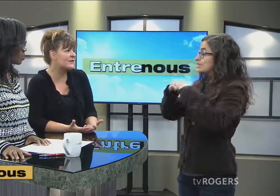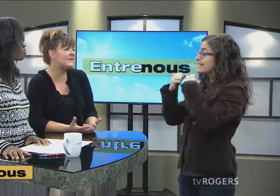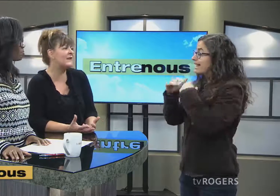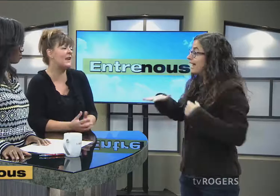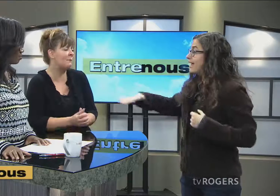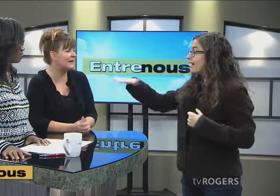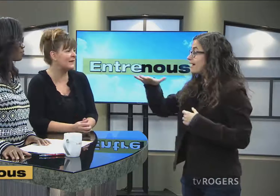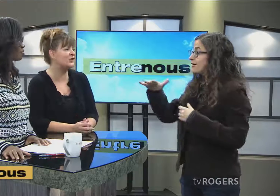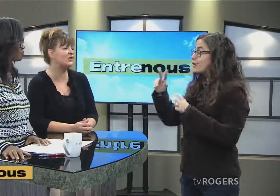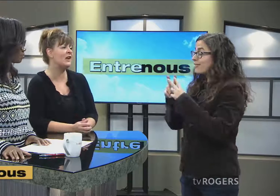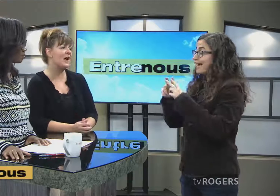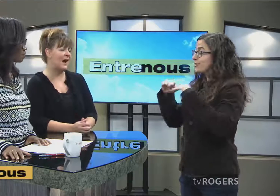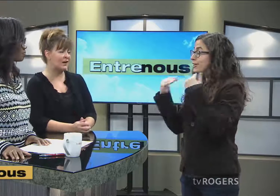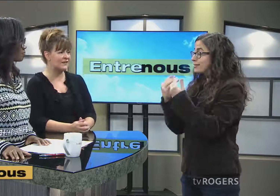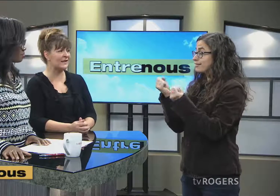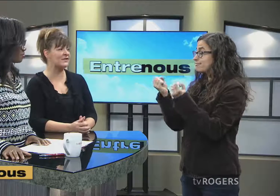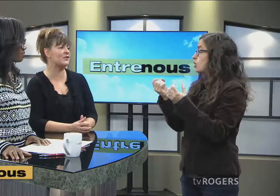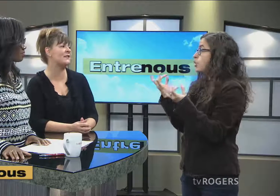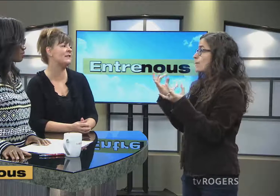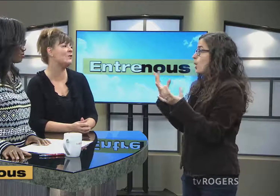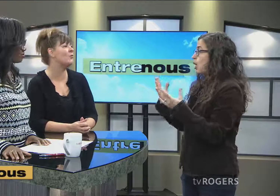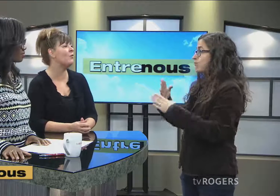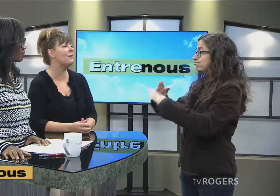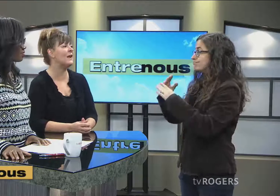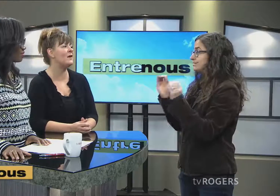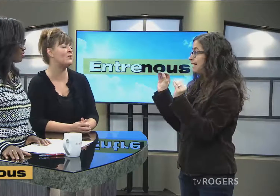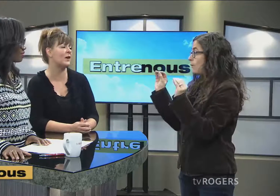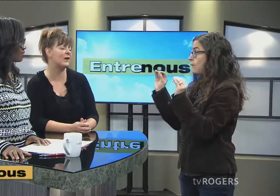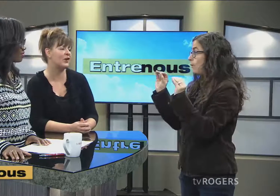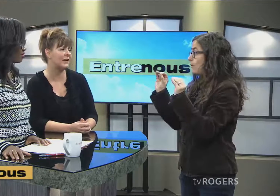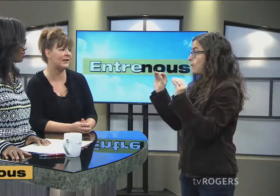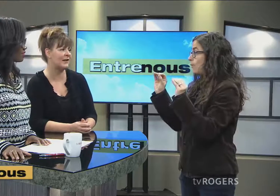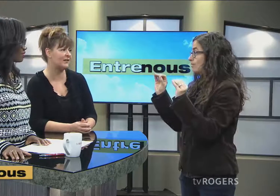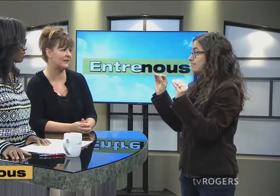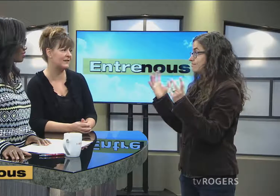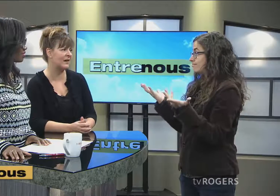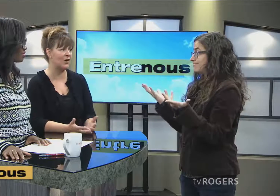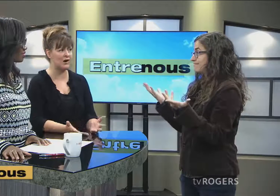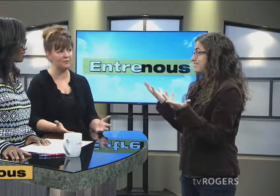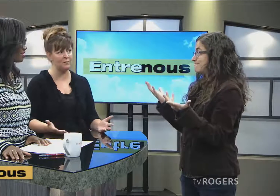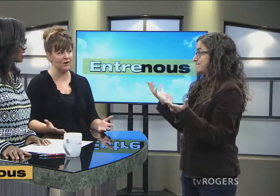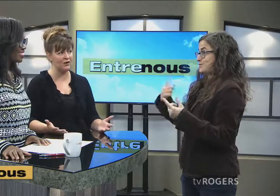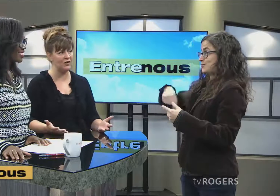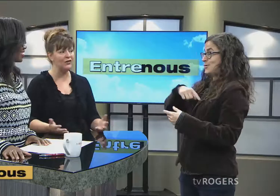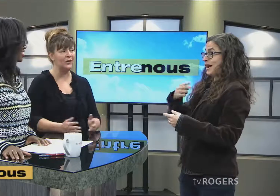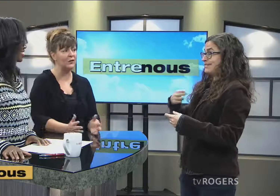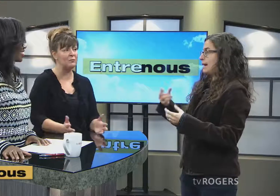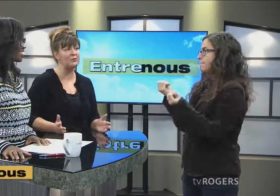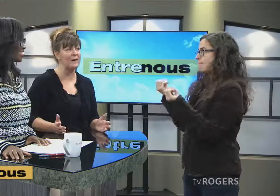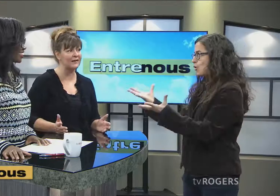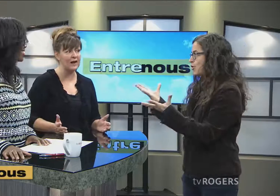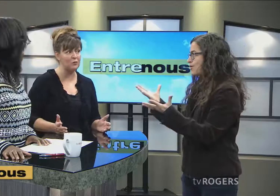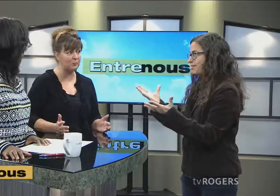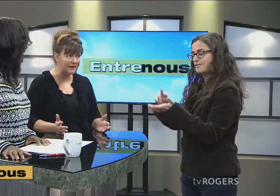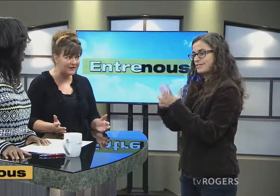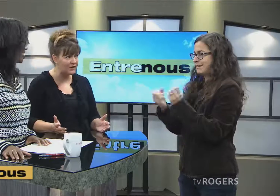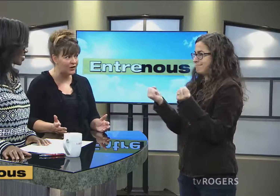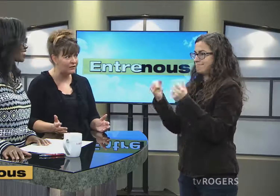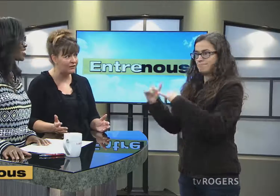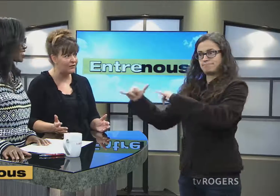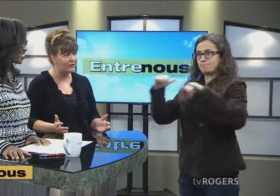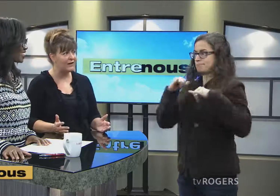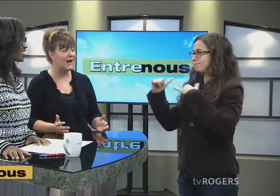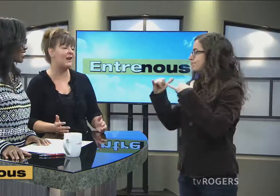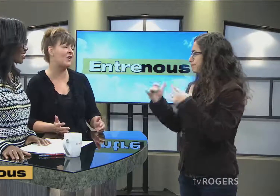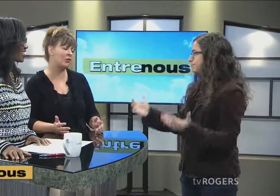absolument, l'utiliser, la partager. Alors, si la société au complet pourrait connaître la langue des signes, alors à ce moment-là, il n'y en aurait plus de barrière pour